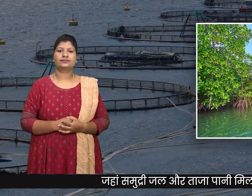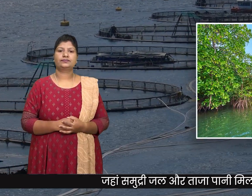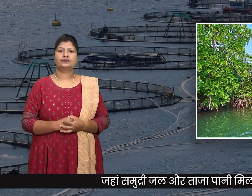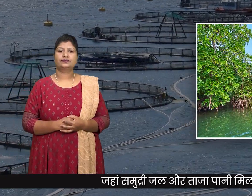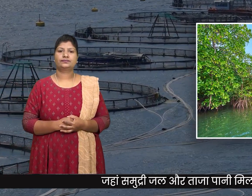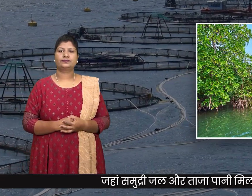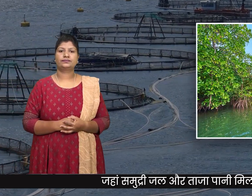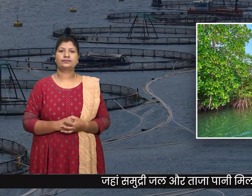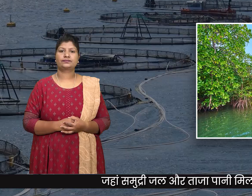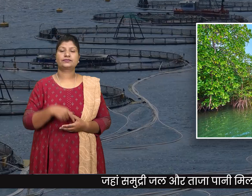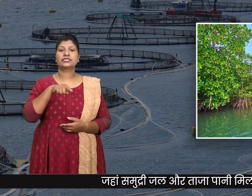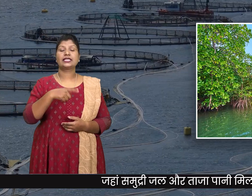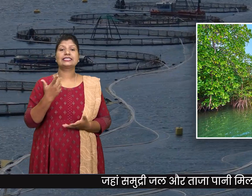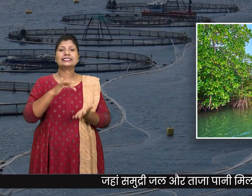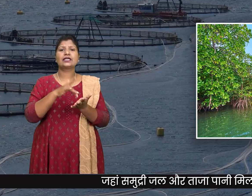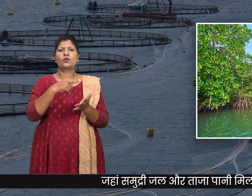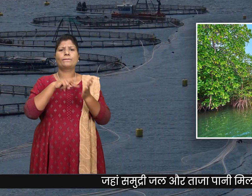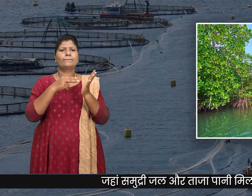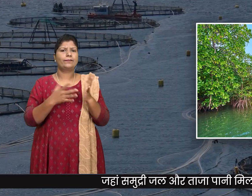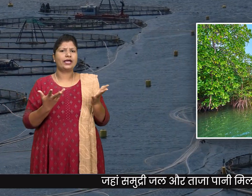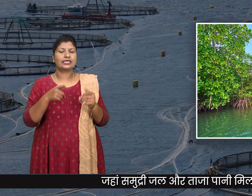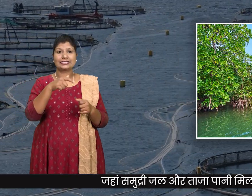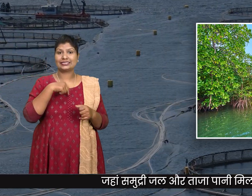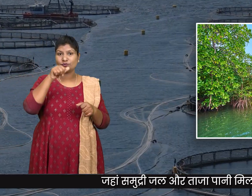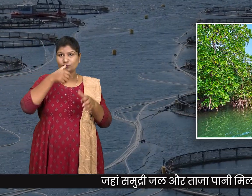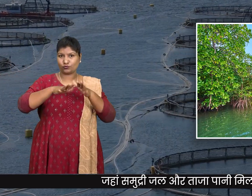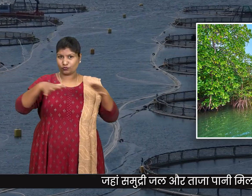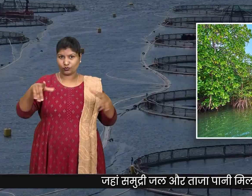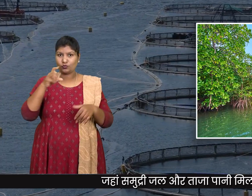जहां समुद्री जल और ताजा पानी मिलकर